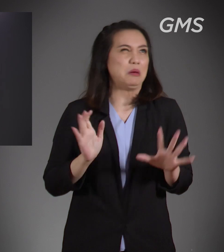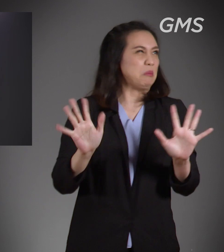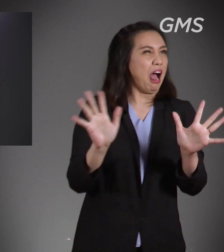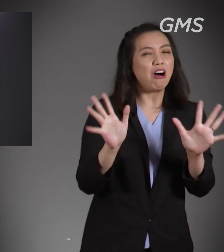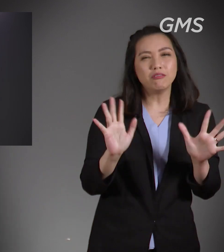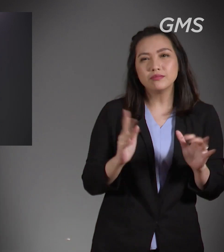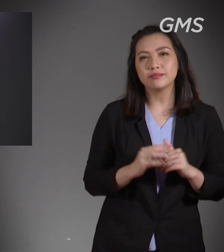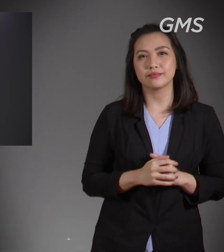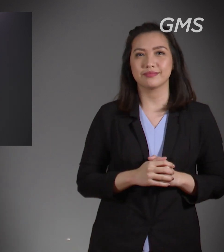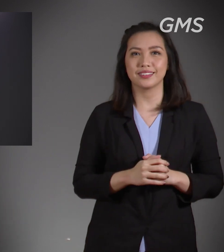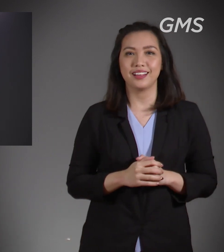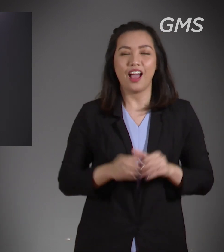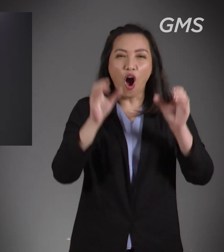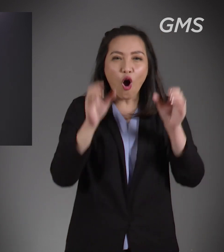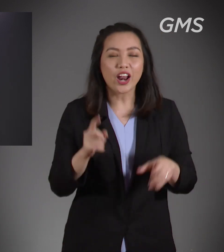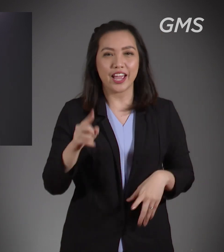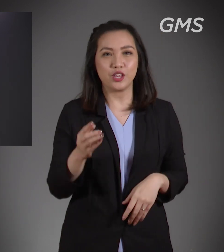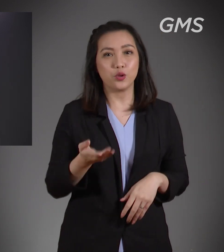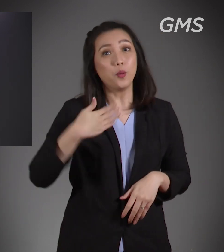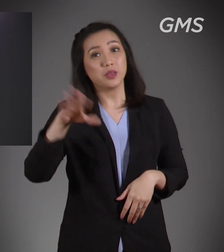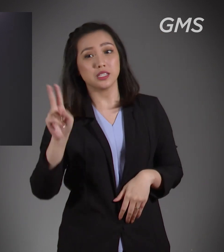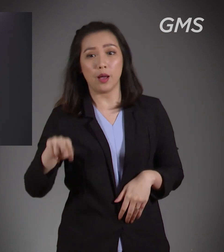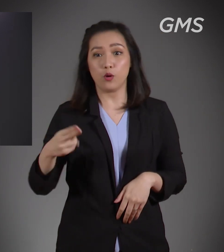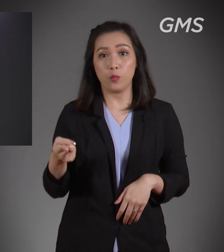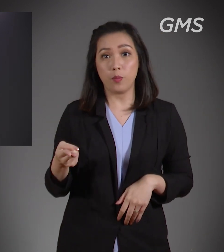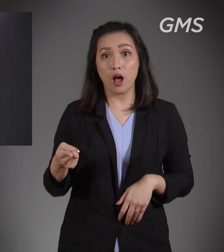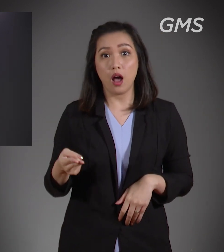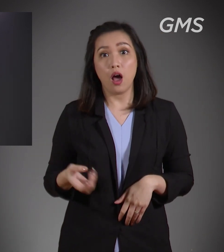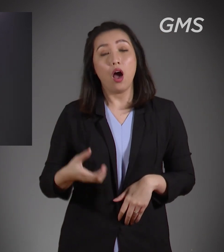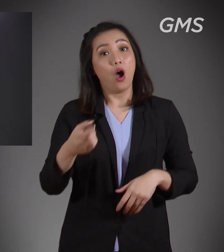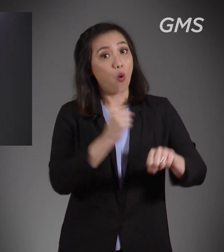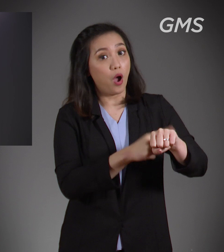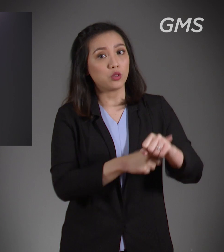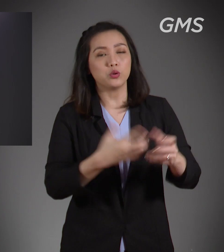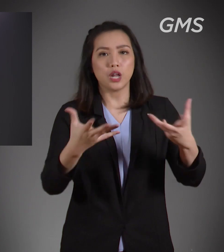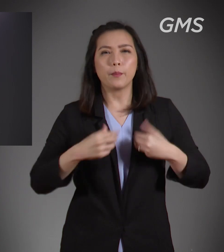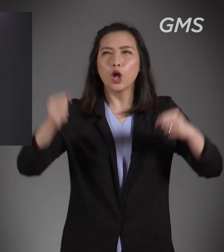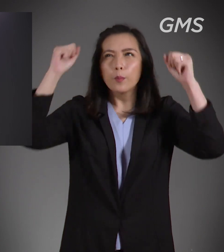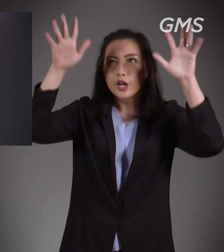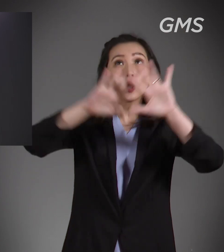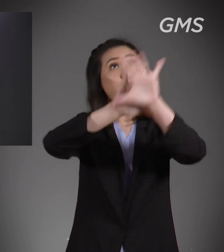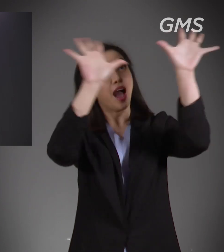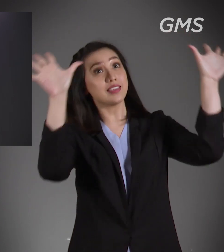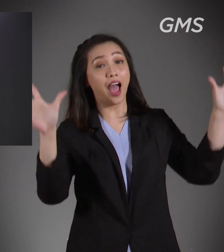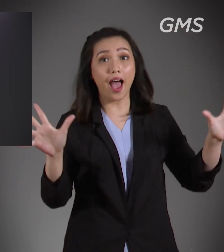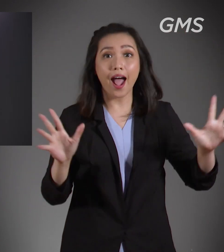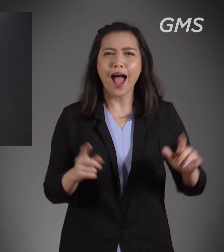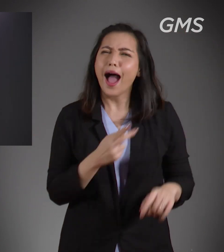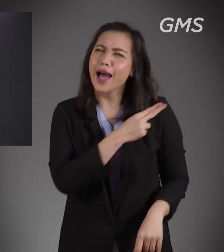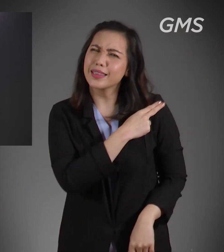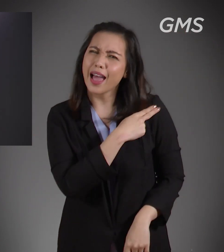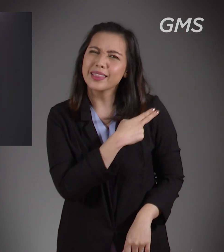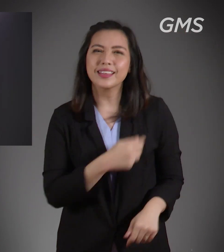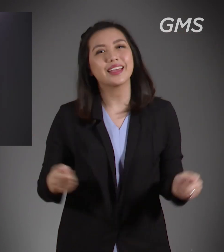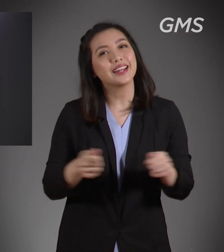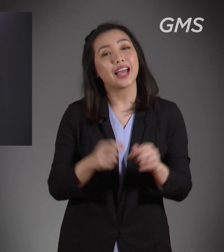waktu dibawa Tuhan tinggi. Hati-hati, ternyata ada bahaya dalam promosi. Bukan berarti kita harus anti